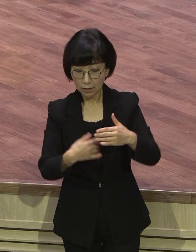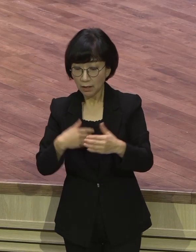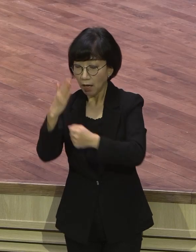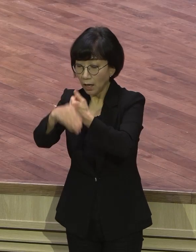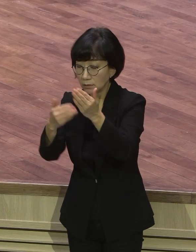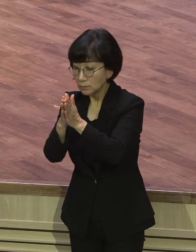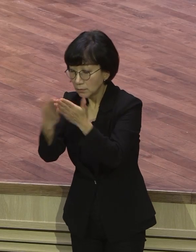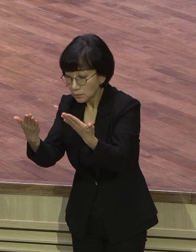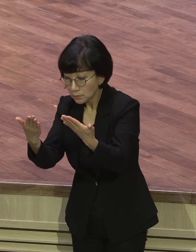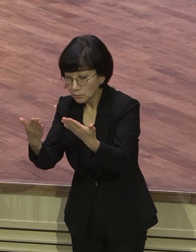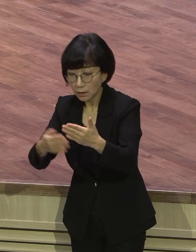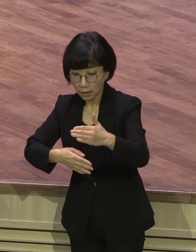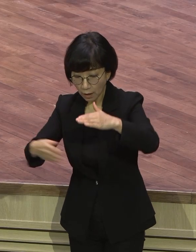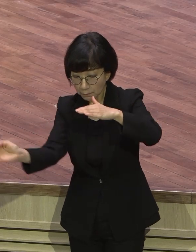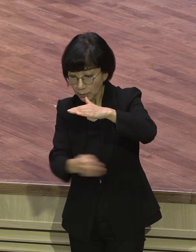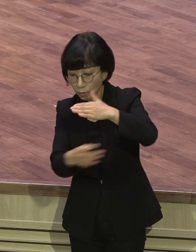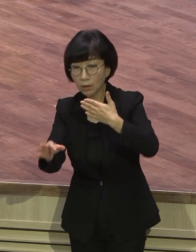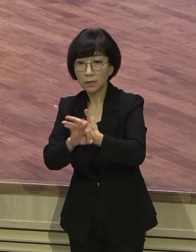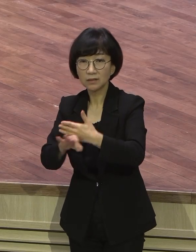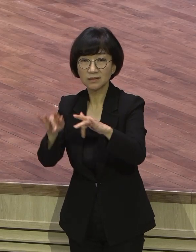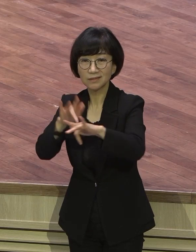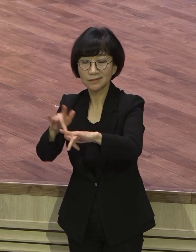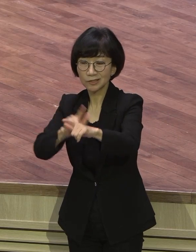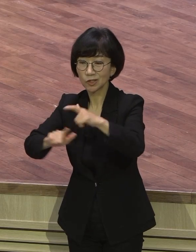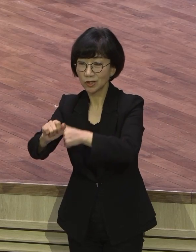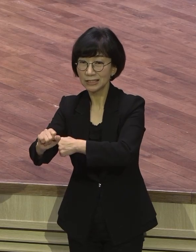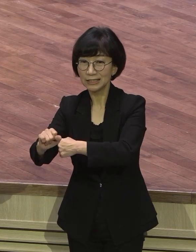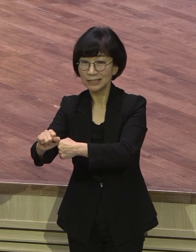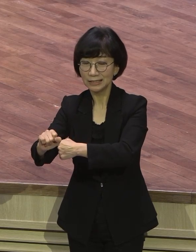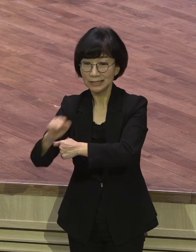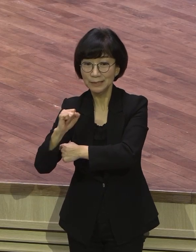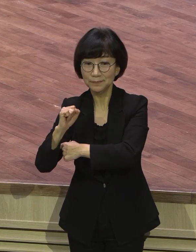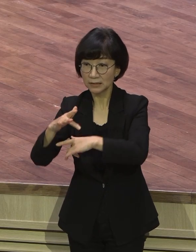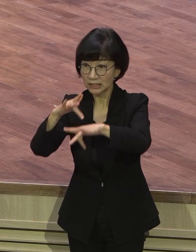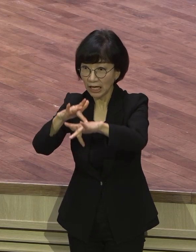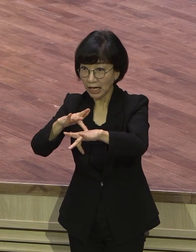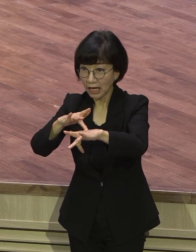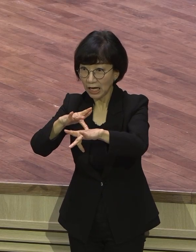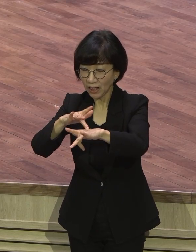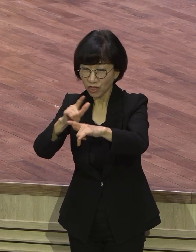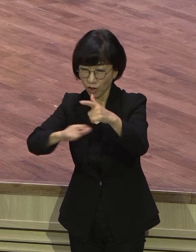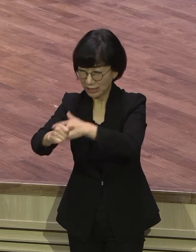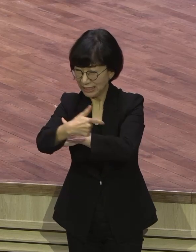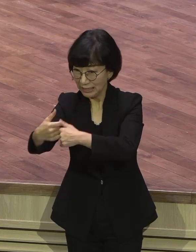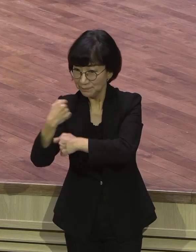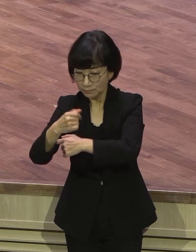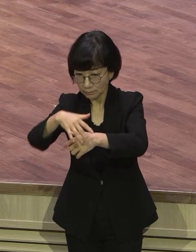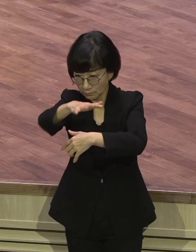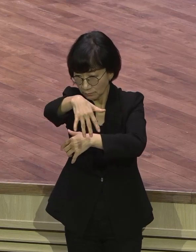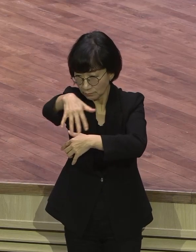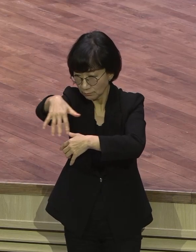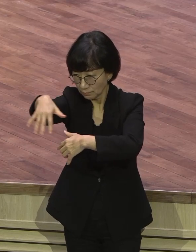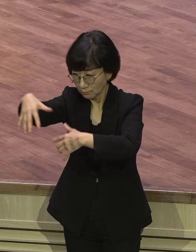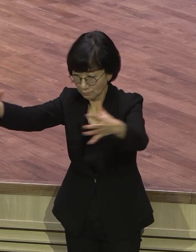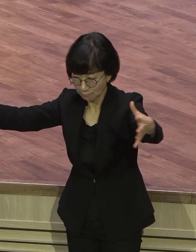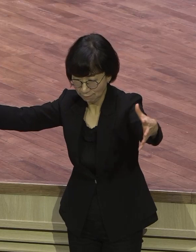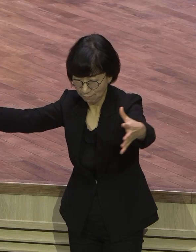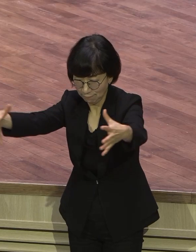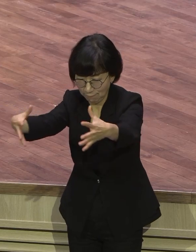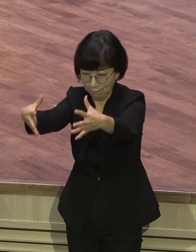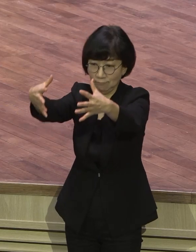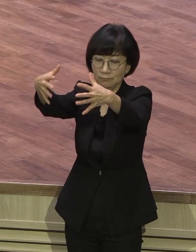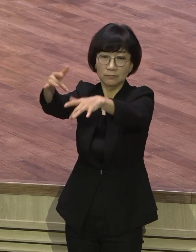비우면 오히려 더 큰 귀신이 그 자리를 파고들어와 일곱배로 전해보다